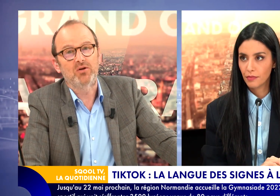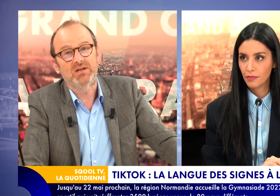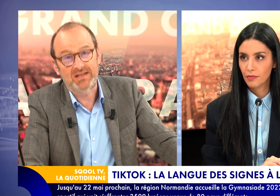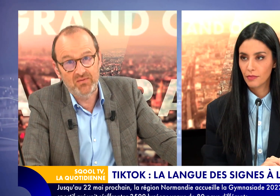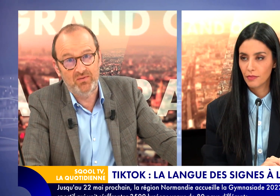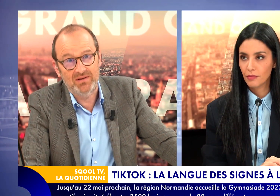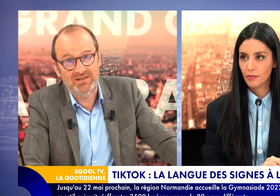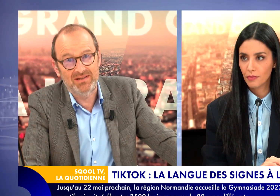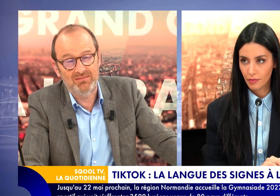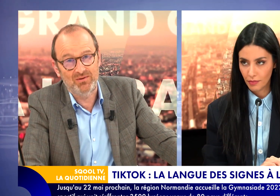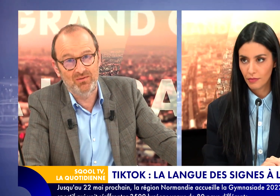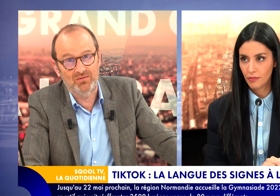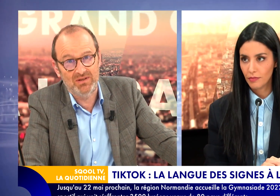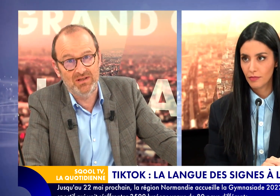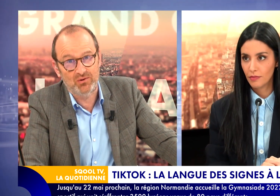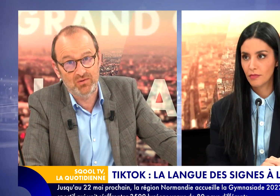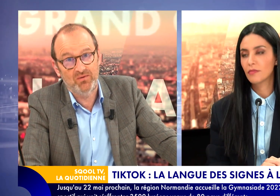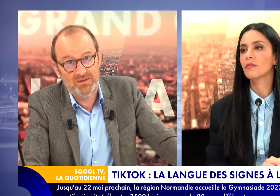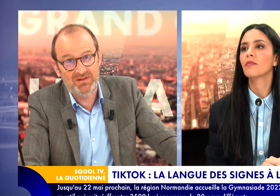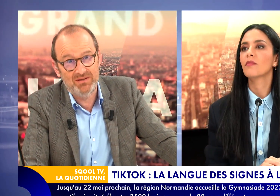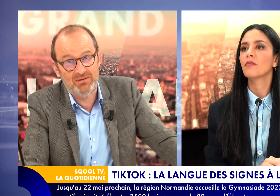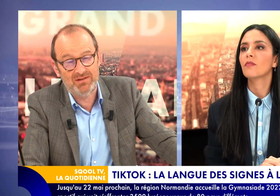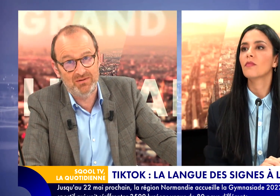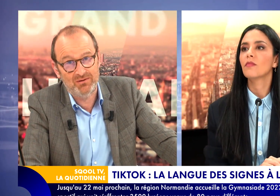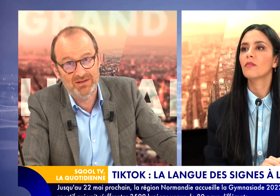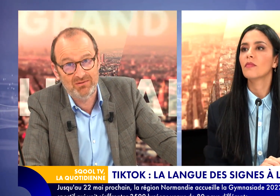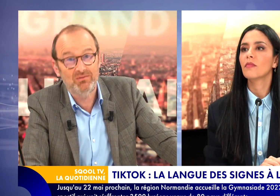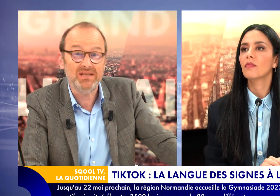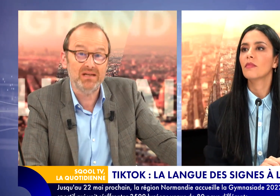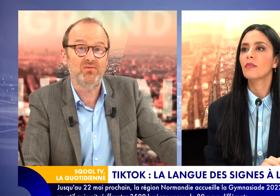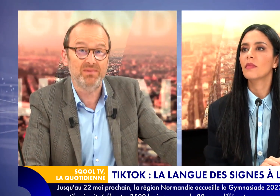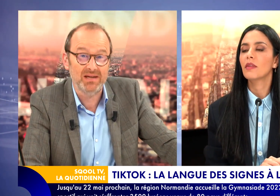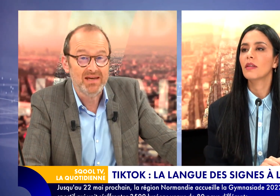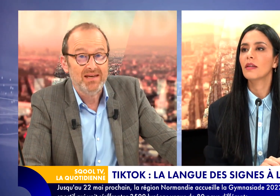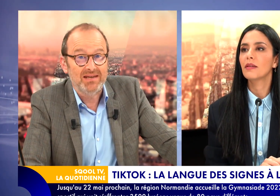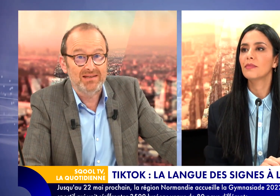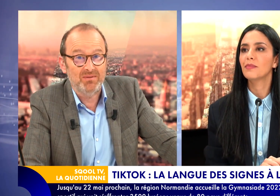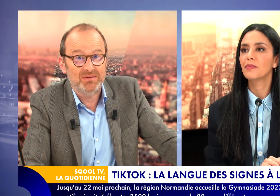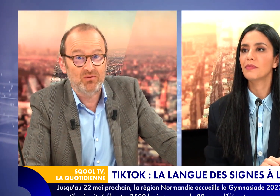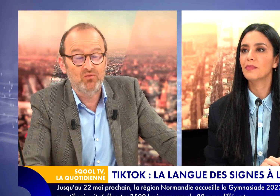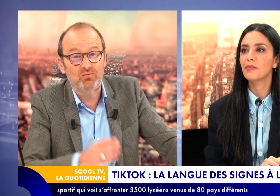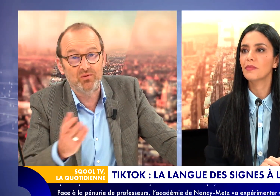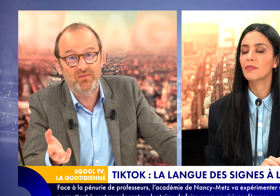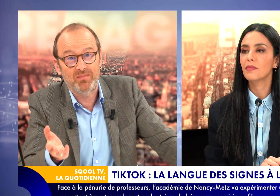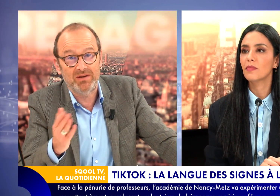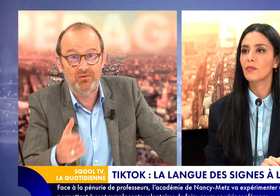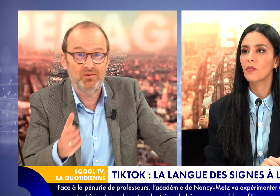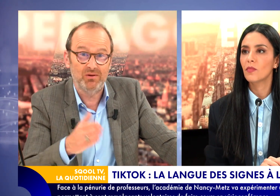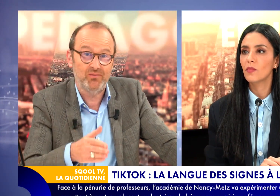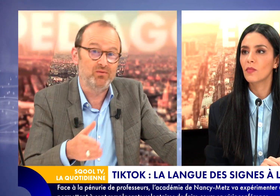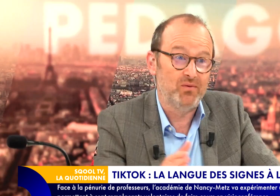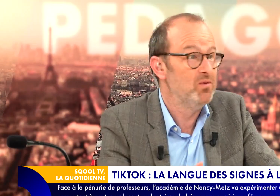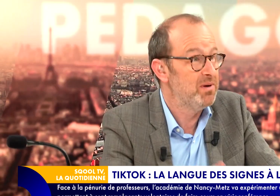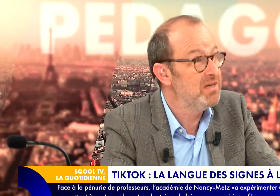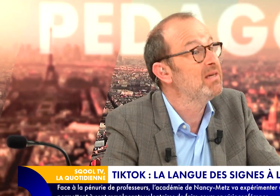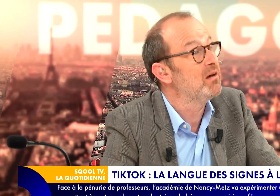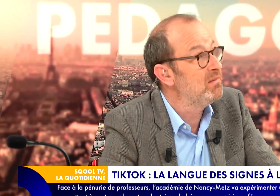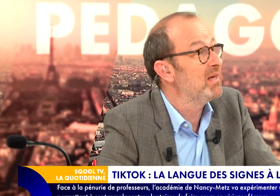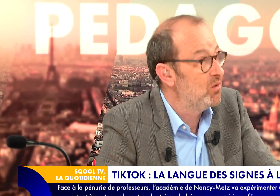Comme à chaque fois dans ces émissions qu'on dit que les choses ne vont pas bien à l'éducation nationale, on dit aussi qu'elles vont bien. Et ce n'est pas parce que tout le monde ne le fait pas que ceux qui le font ne le font pas bien. Il y a quand même des tas